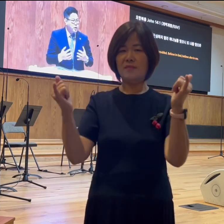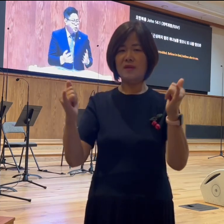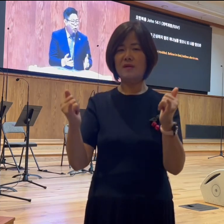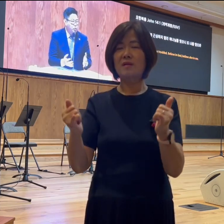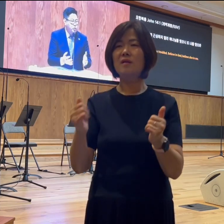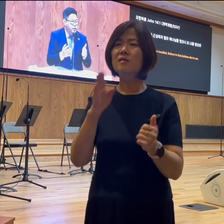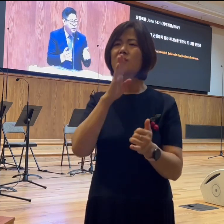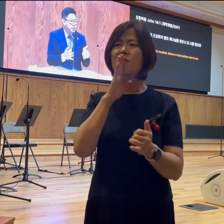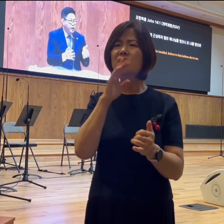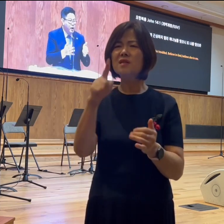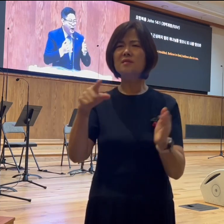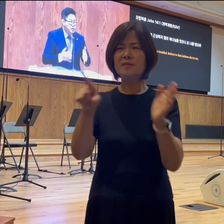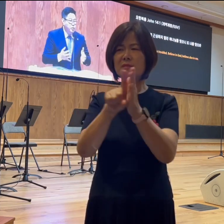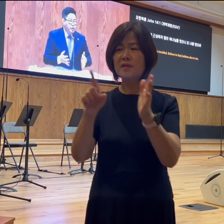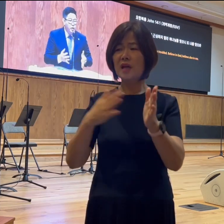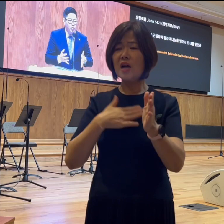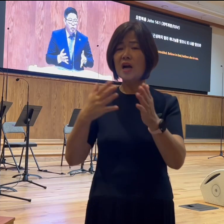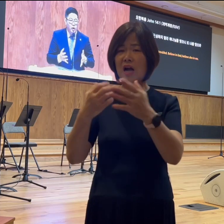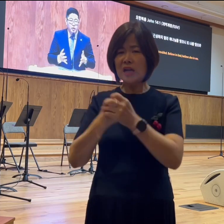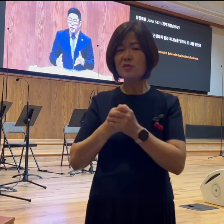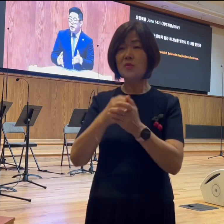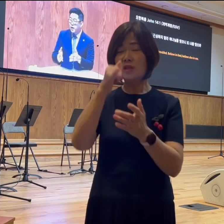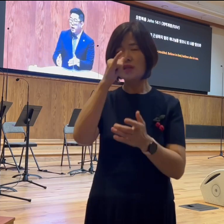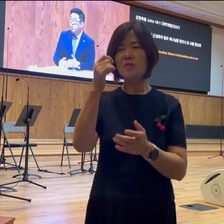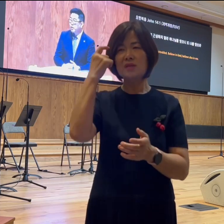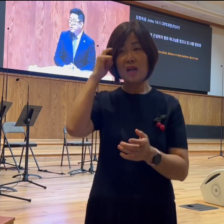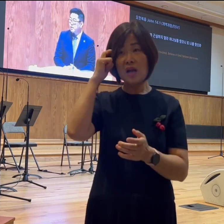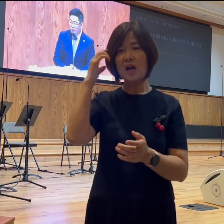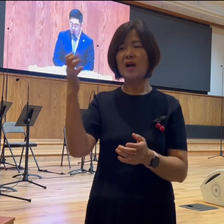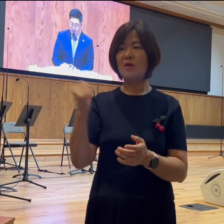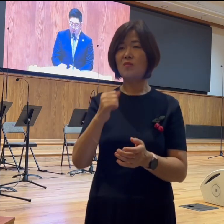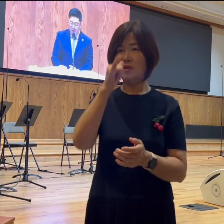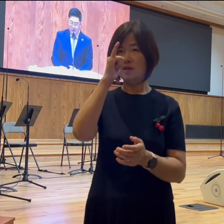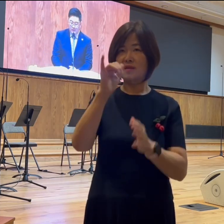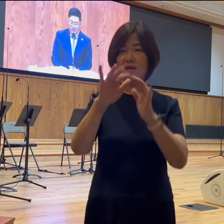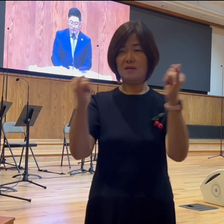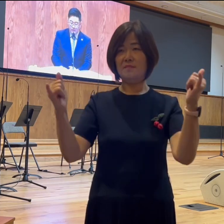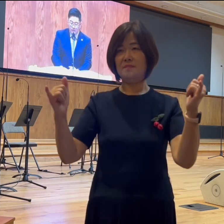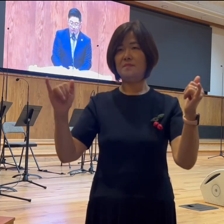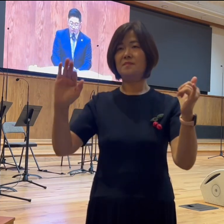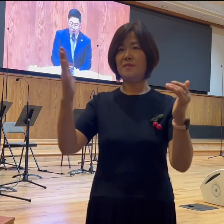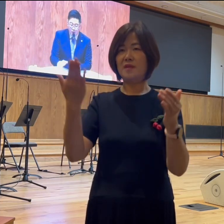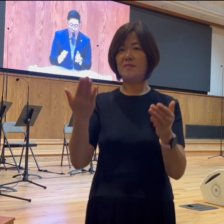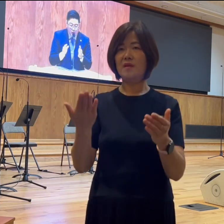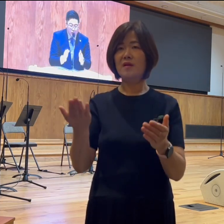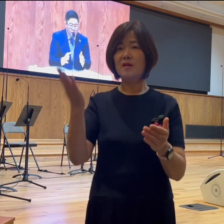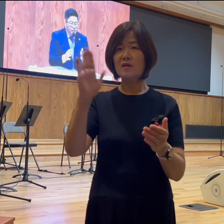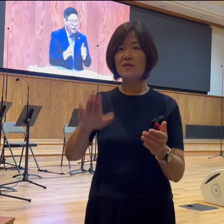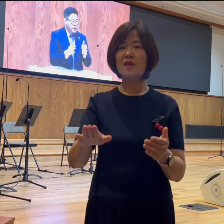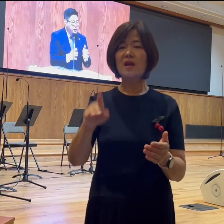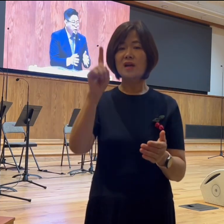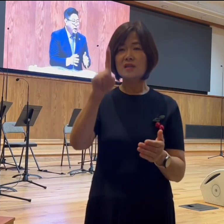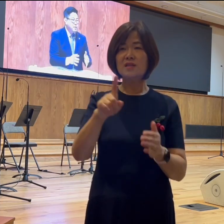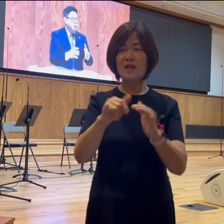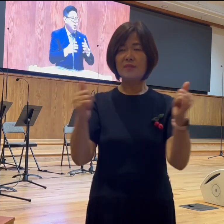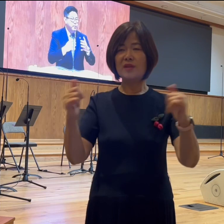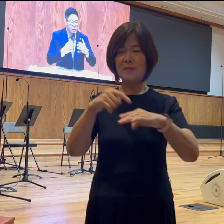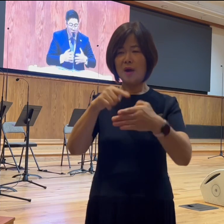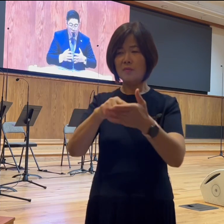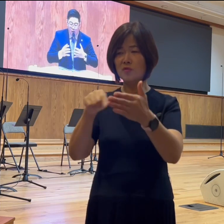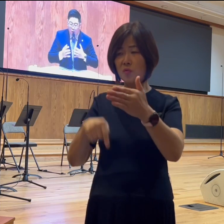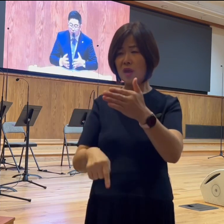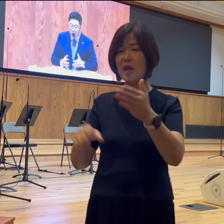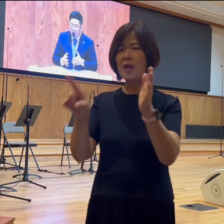아니 적어도 그 믿음을 내가 가지고 있다고 그렇게 생각하고 있는 사람들이었습니다. 그런데 그런 그들의 마음속에